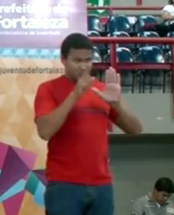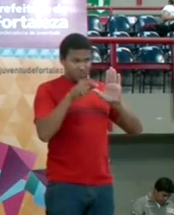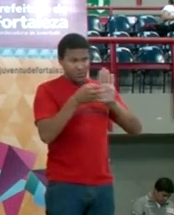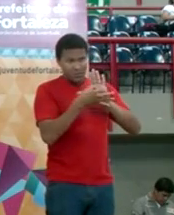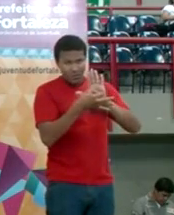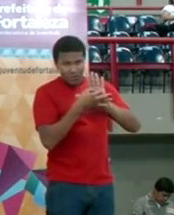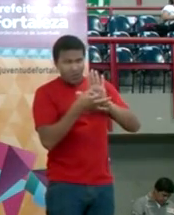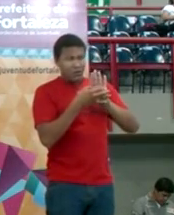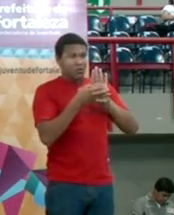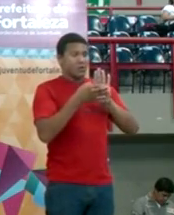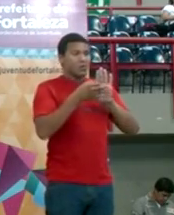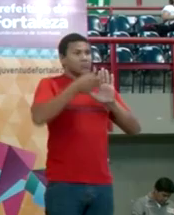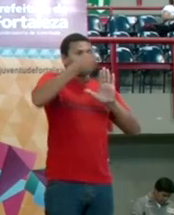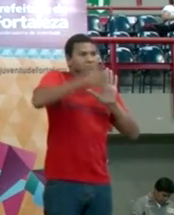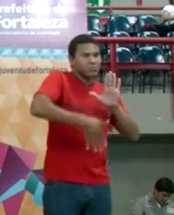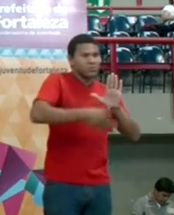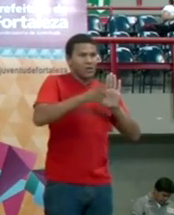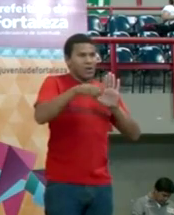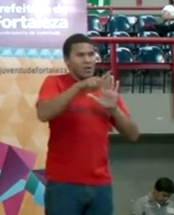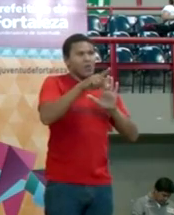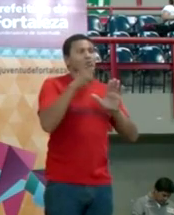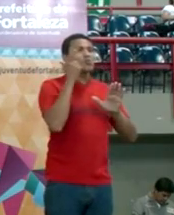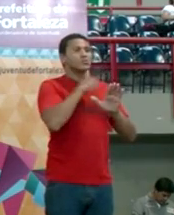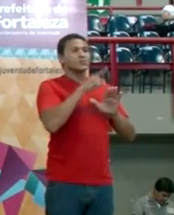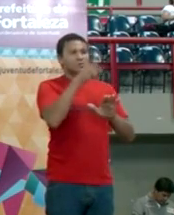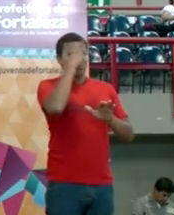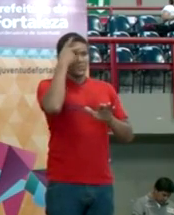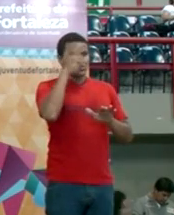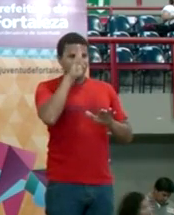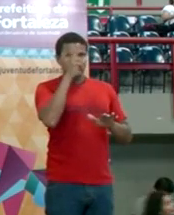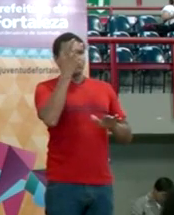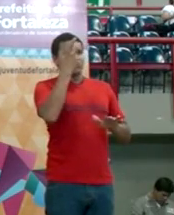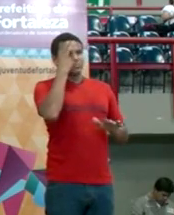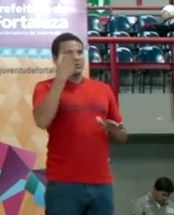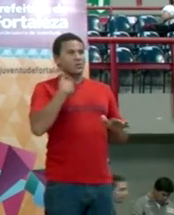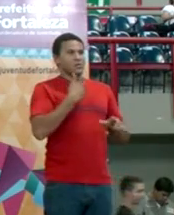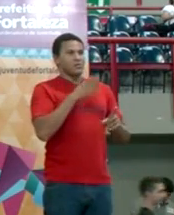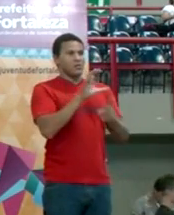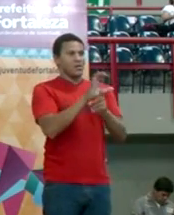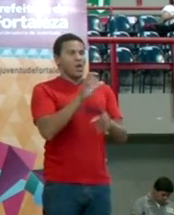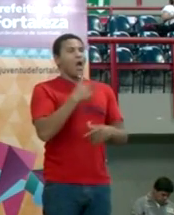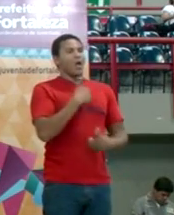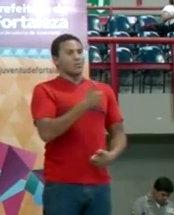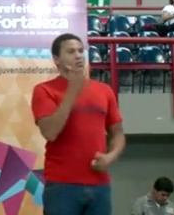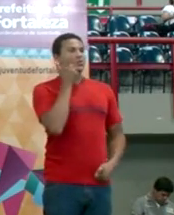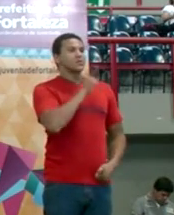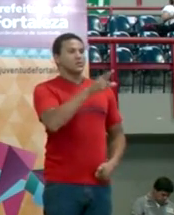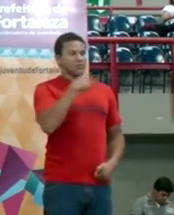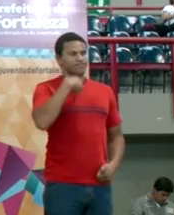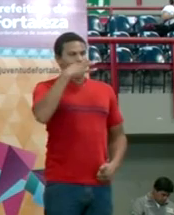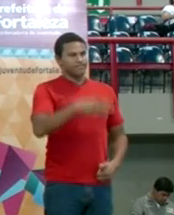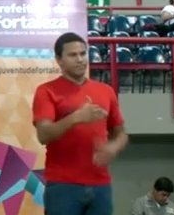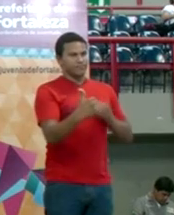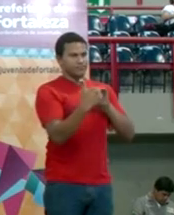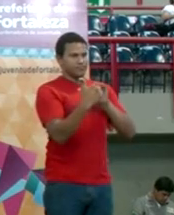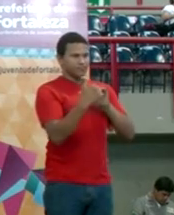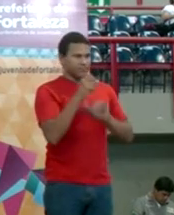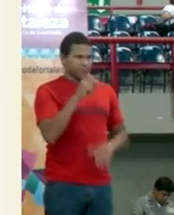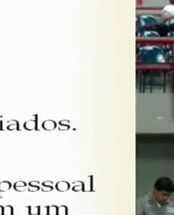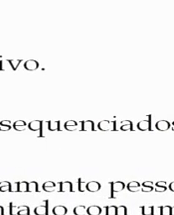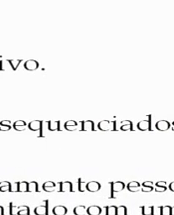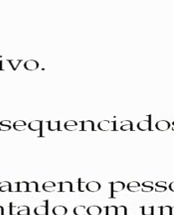funções. Mostrar minha opinião e convencer alguém de que eu estou certo. Então, a terceira questão fala sobre